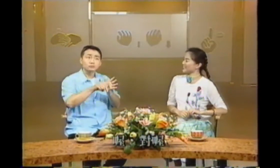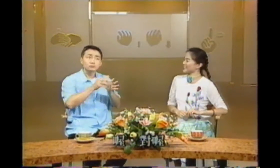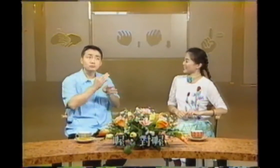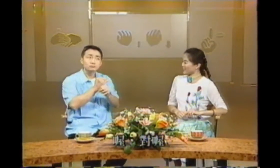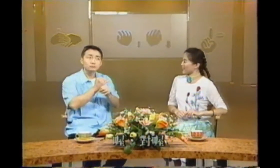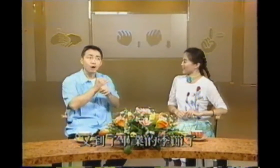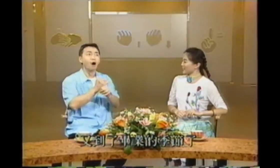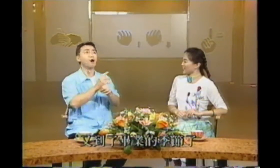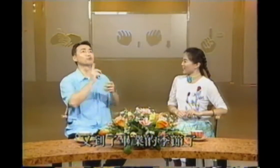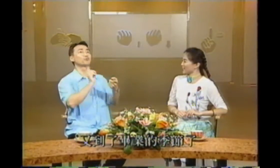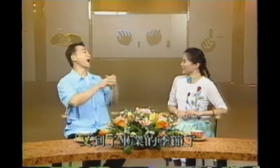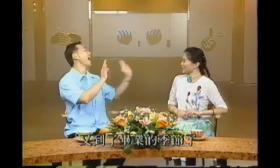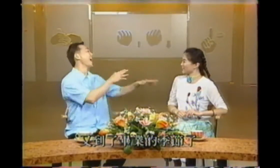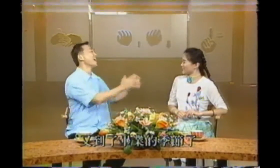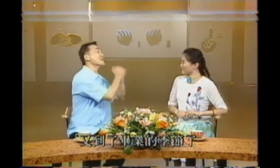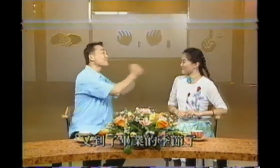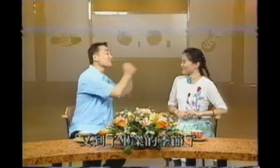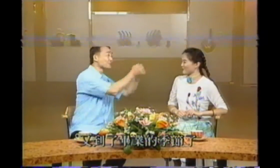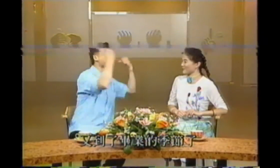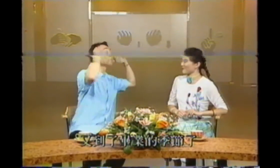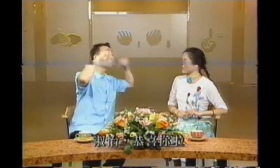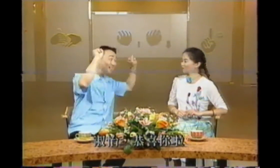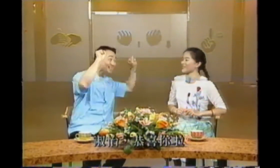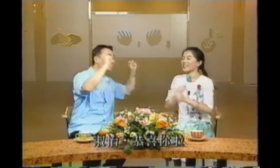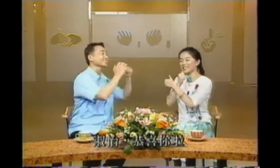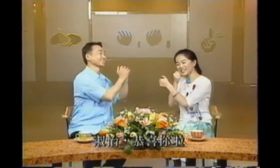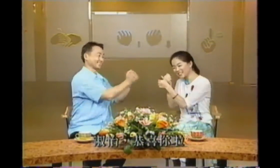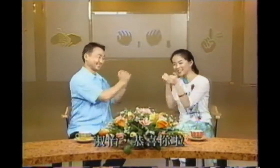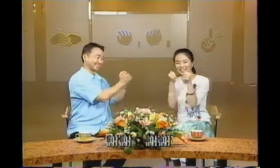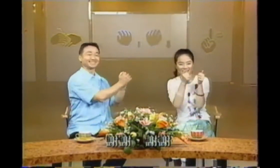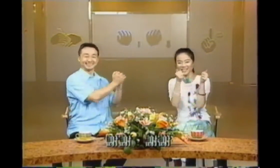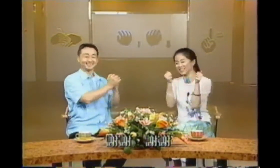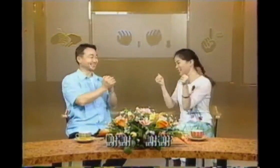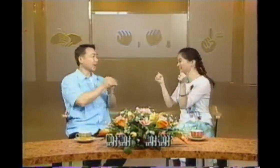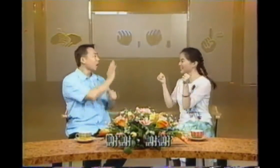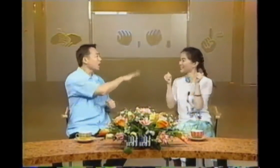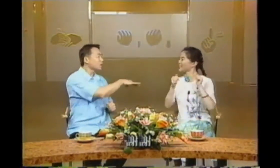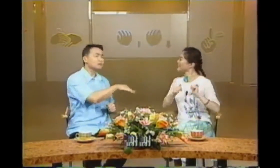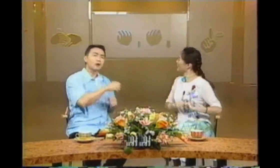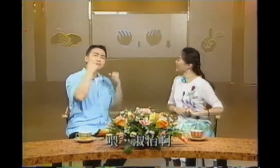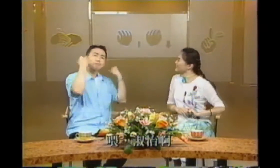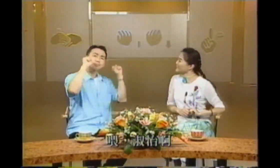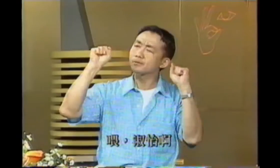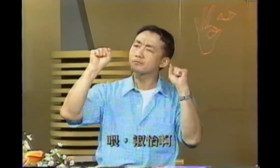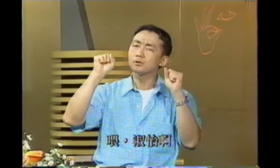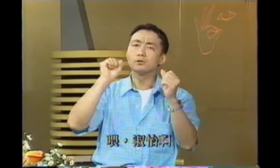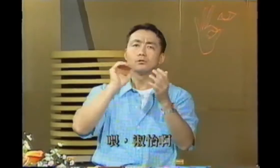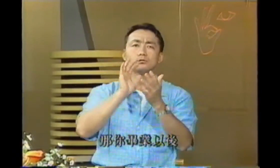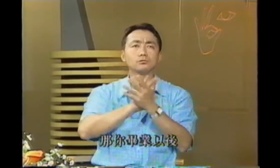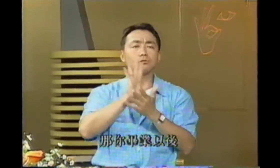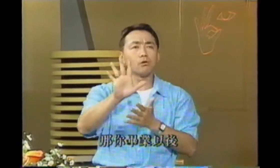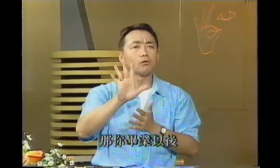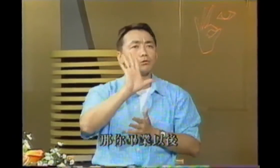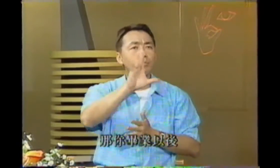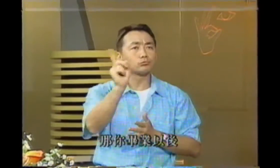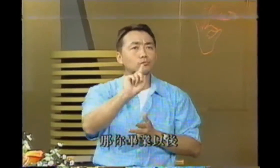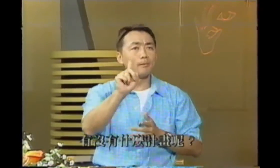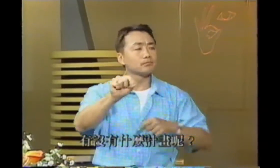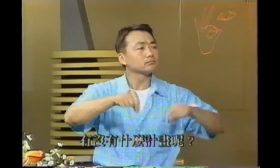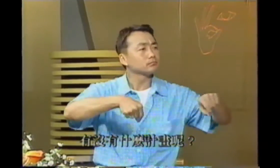哈，又到了毕业的季节了。哎，淑仪，恭喜你了。 谢谢。 哎，淑仪啊，那你毕业以后有没有什